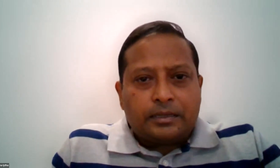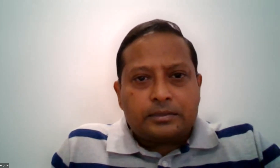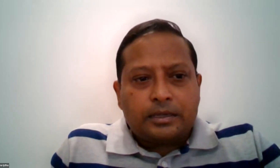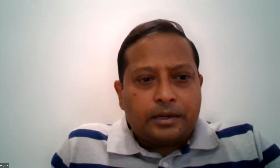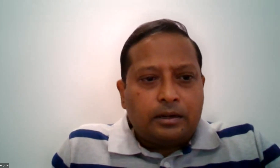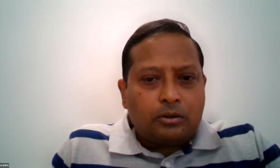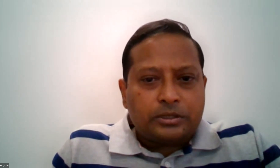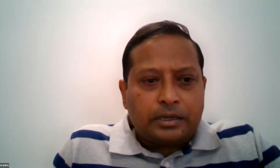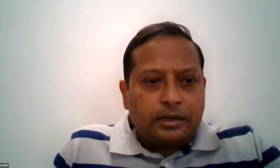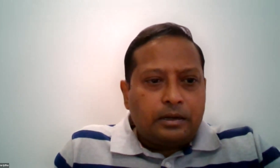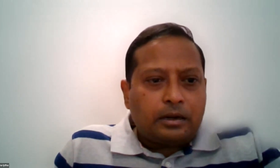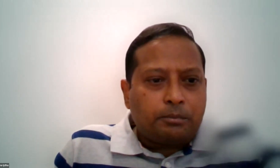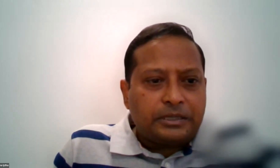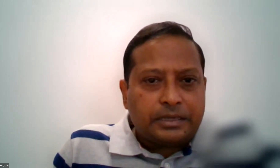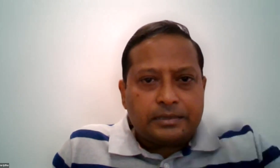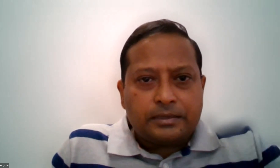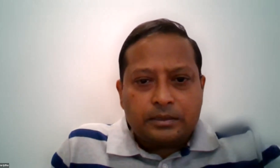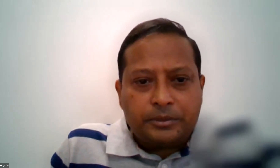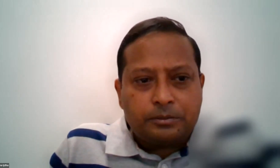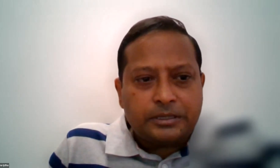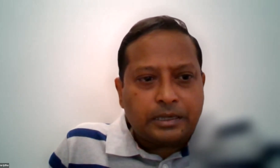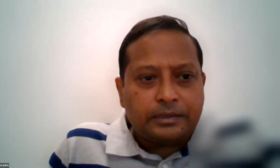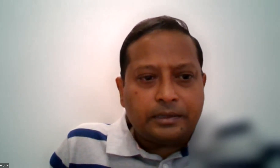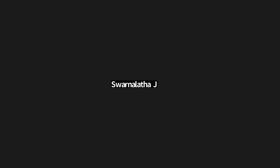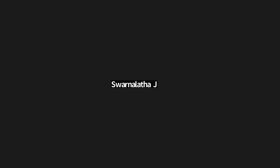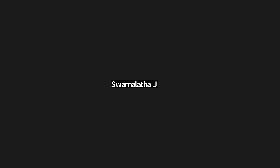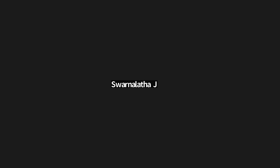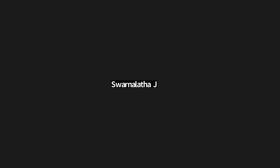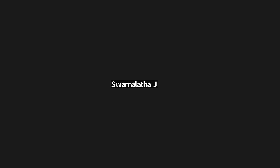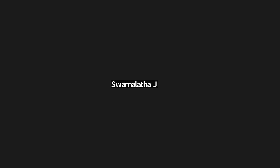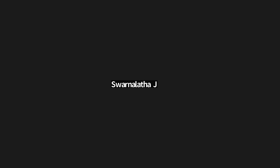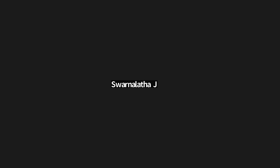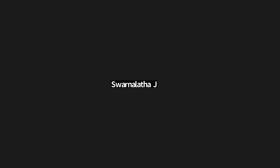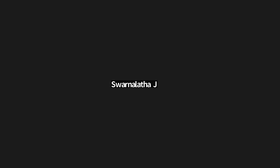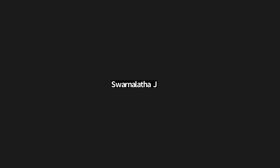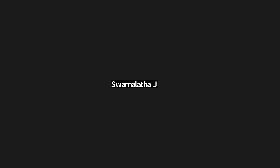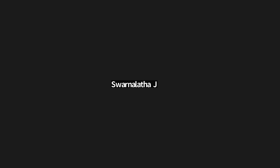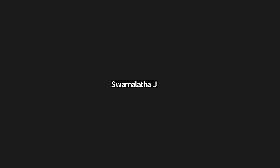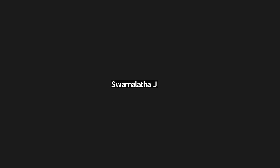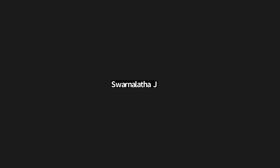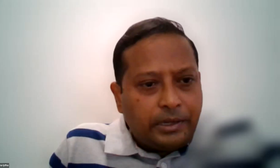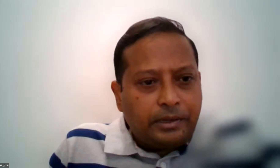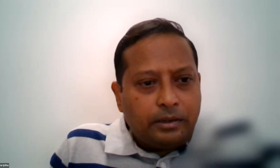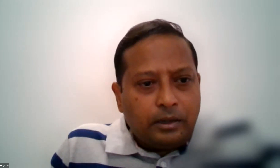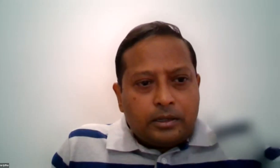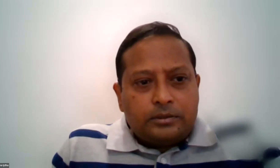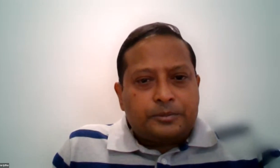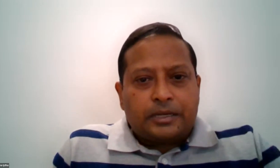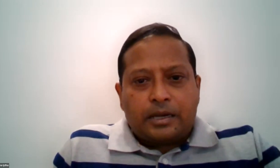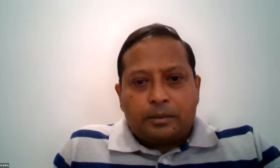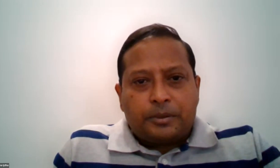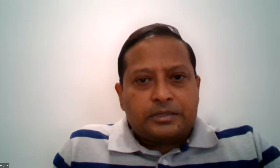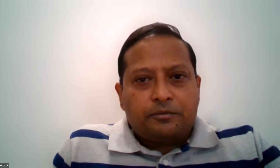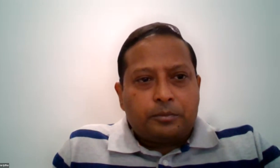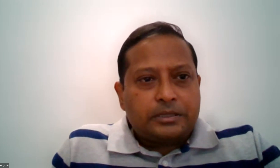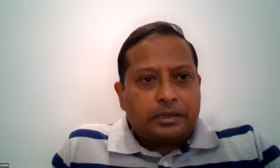एक शहर से, हर एक गांव से, हर एक ग्राम पंचायत से जब इसमें शिकायतें लगेंगी, जब इंफॉर्मेशन लोगों को मिलेंगी, जब